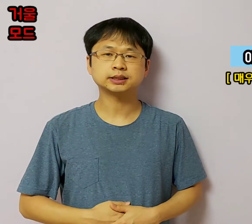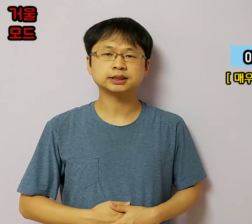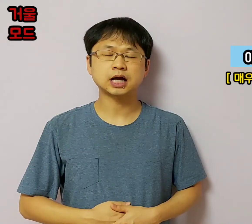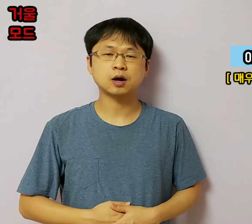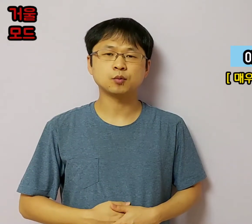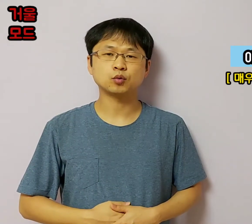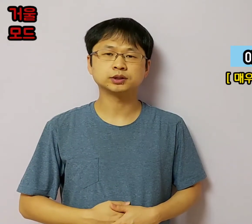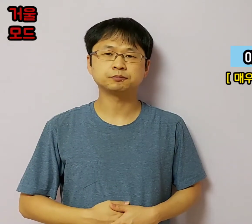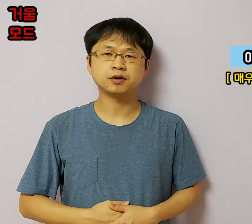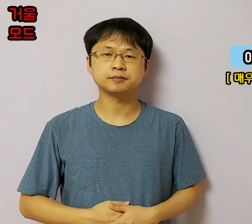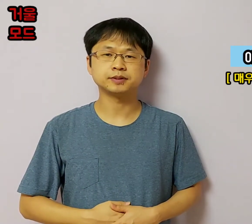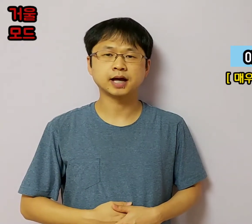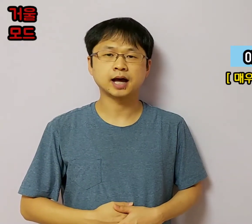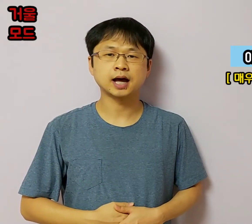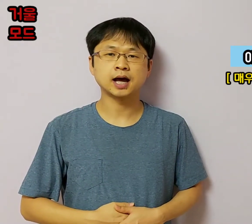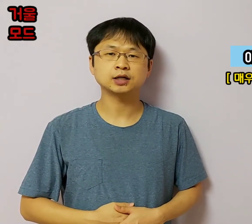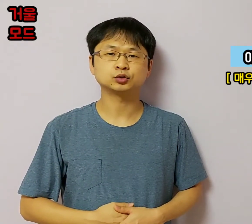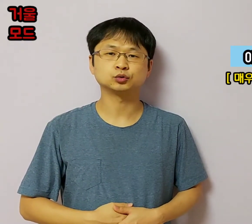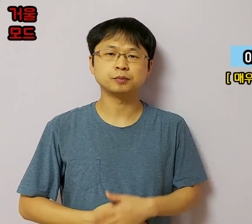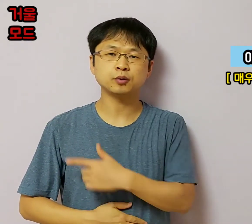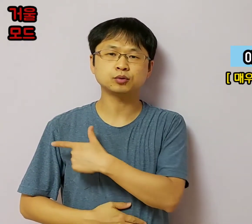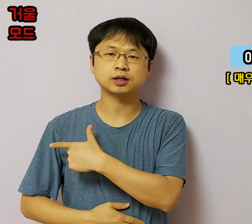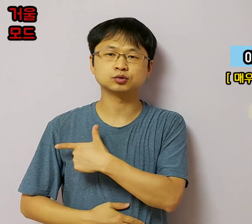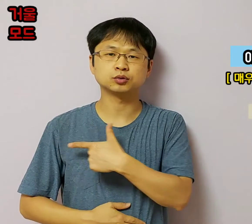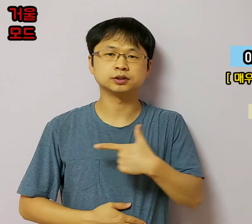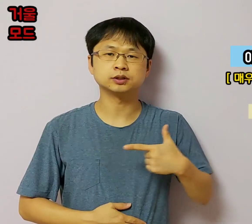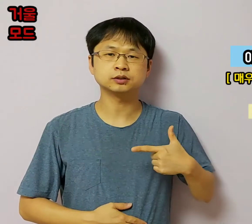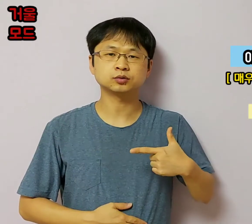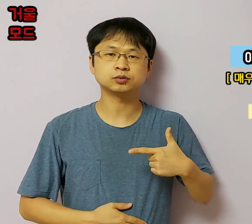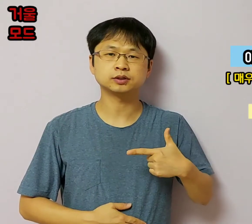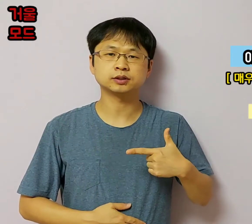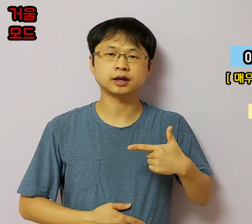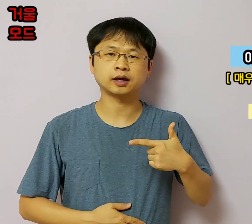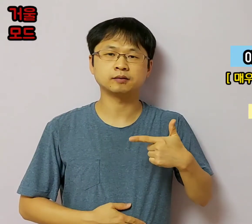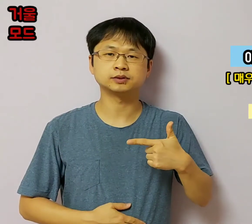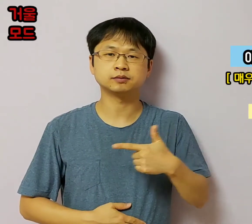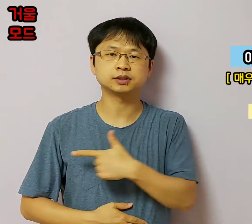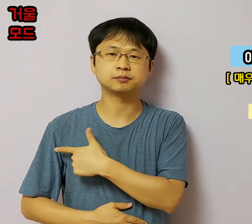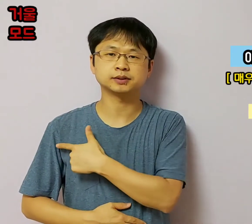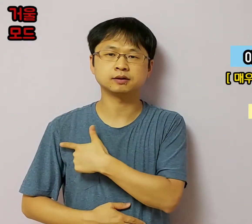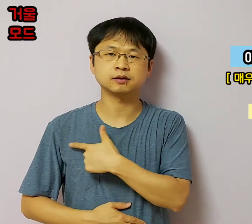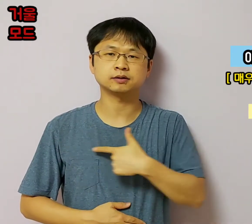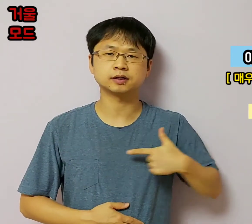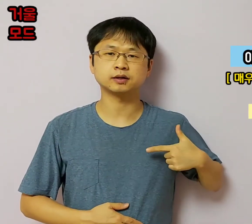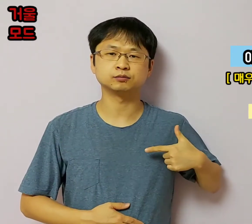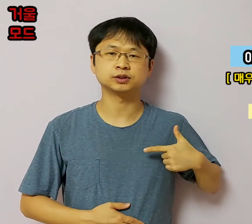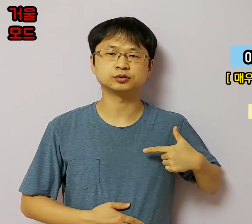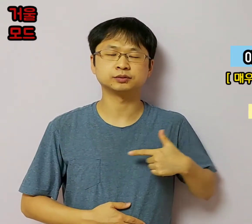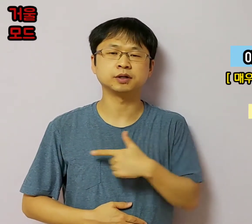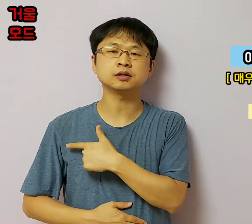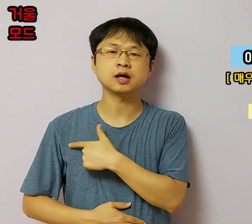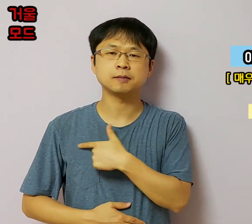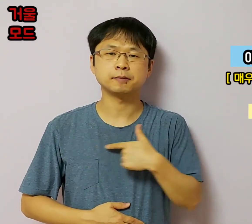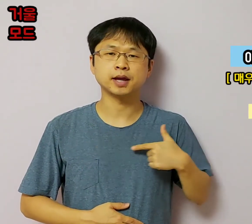멀리까지 가보고 싶어입니다. 아주 매우라는 수어는 손을 이렇게 엄지검지를 펴서 이렇게 움직여주시면